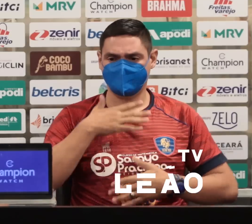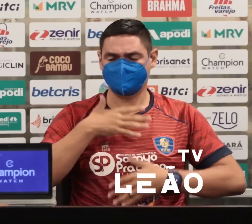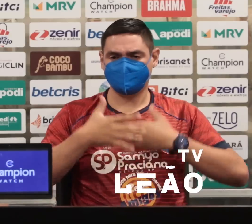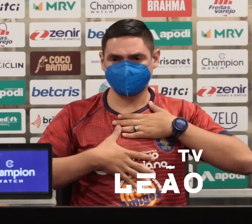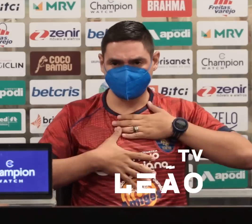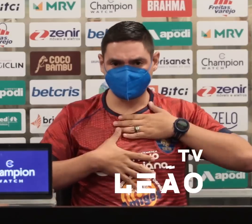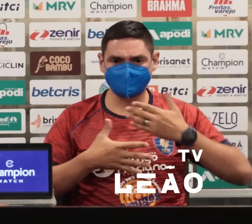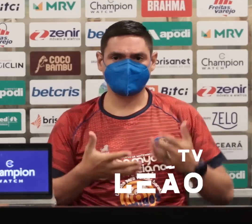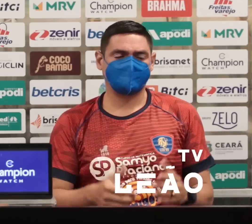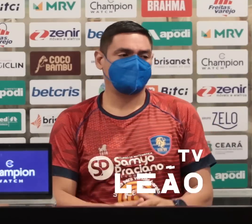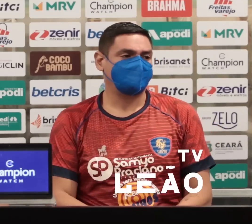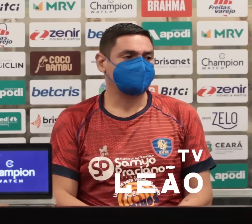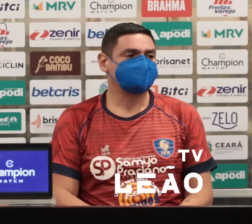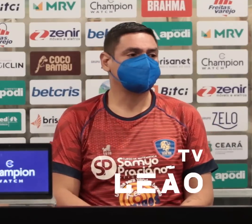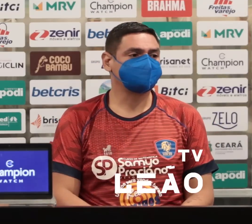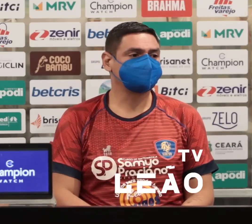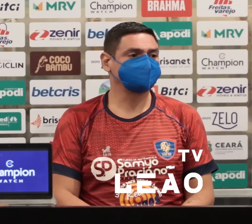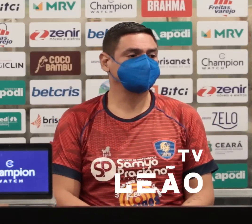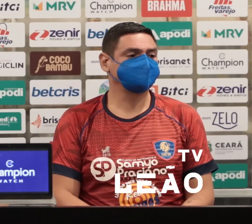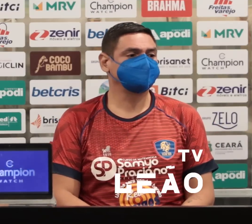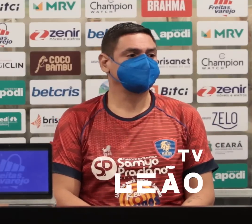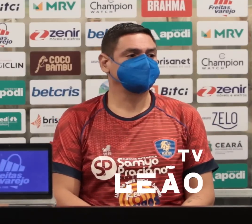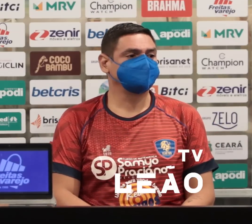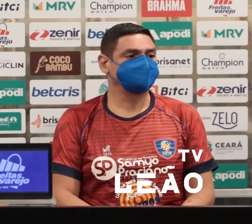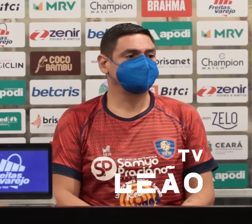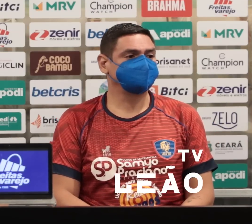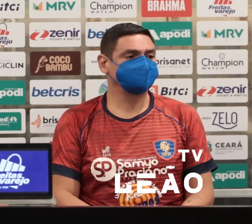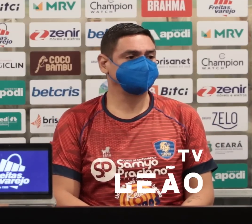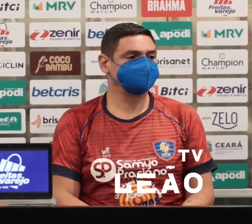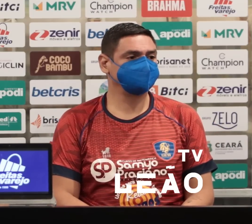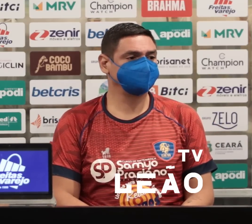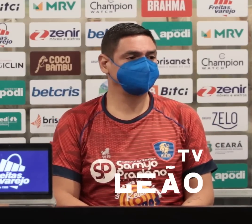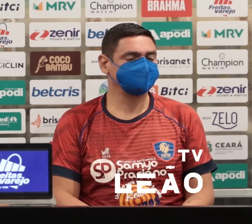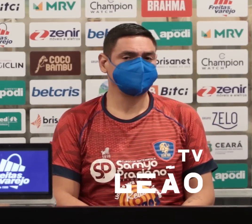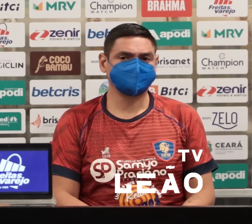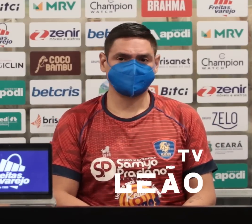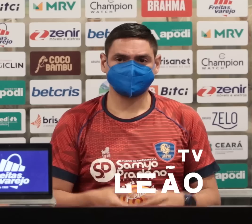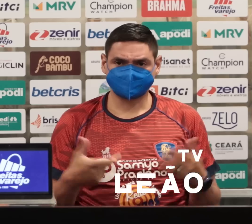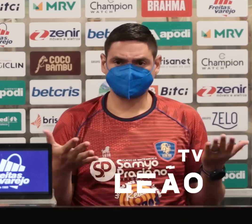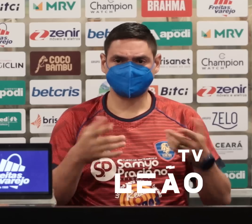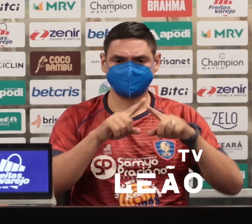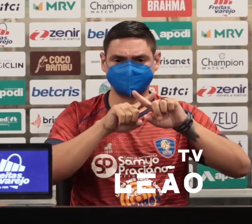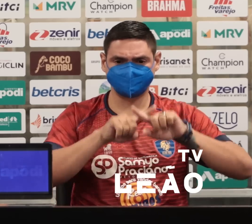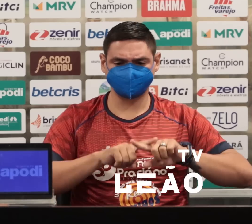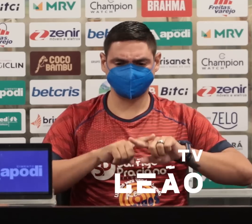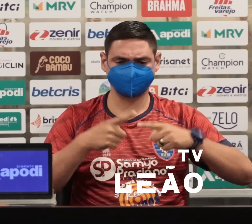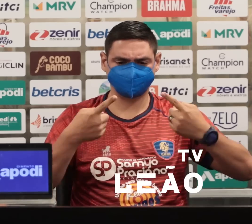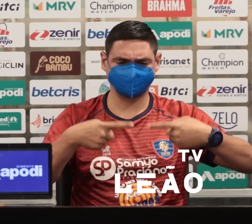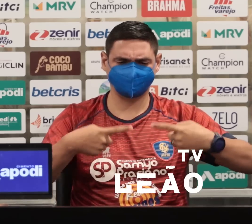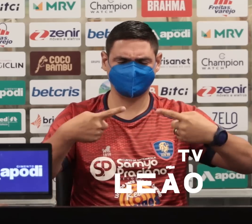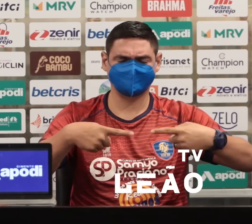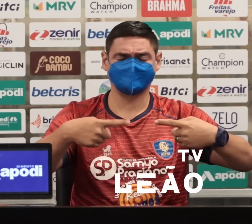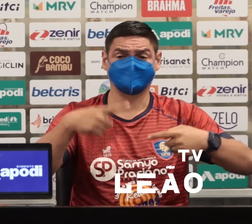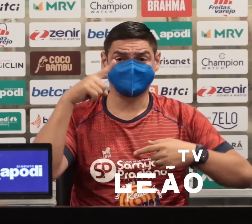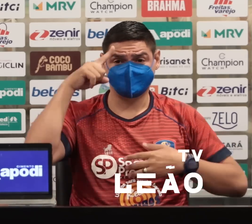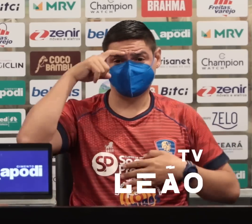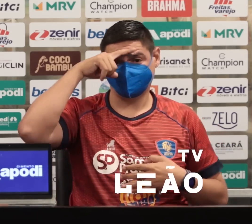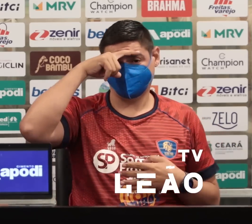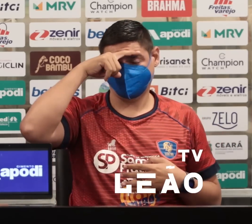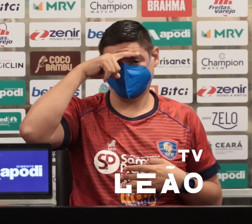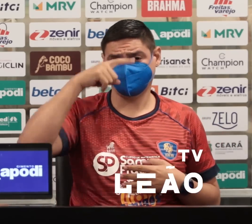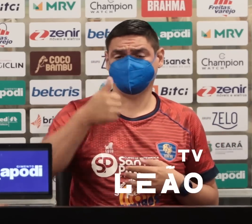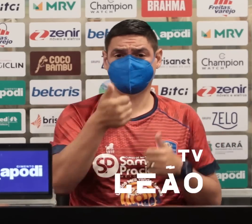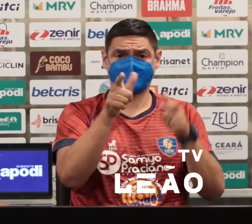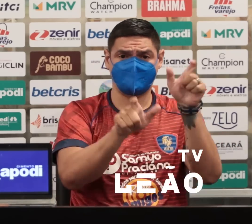sim. Voivoda, o calendário está muito desumano para o Fortaleza. O jogador não é máquina, é um ser humano.